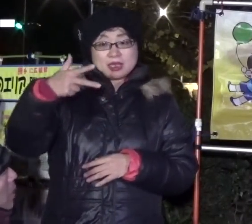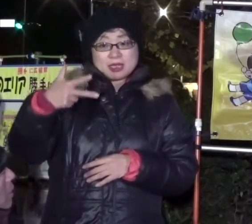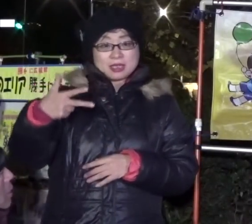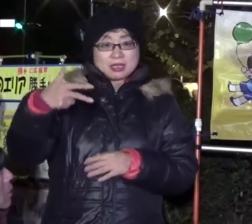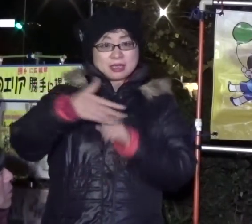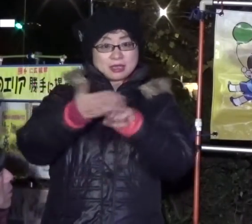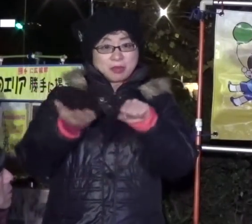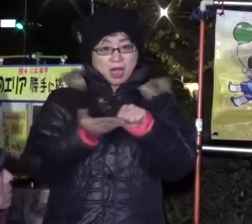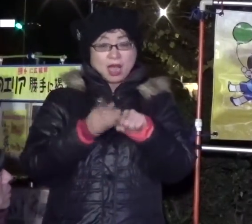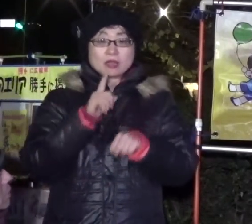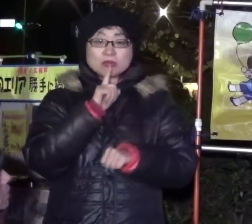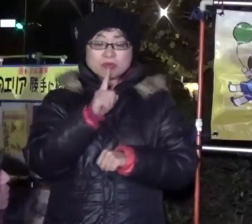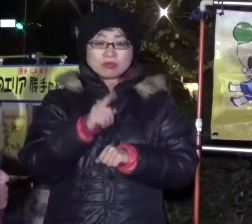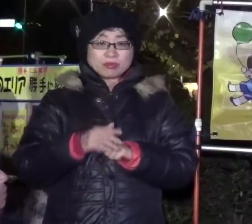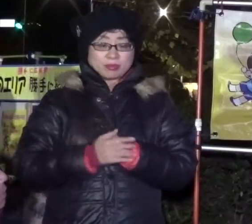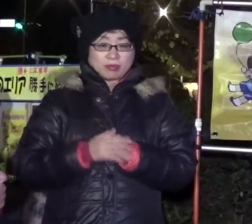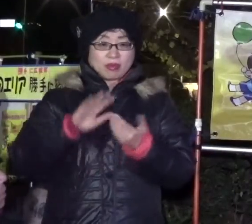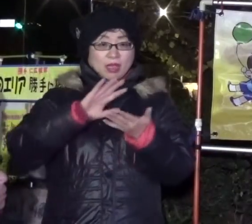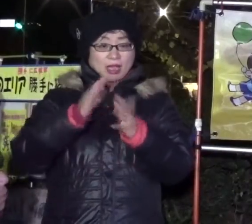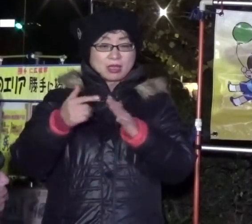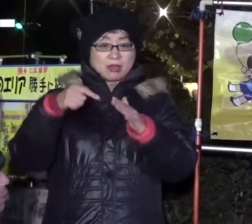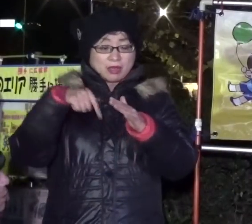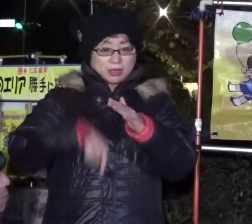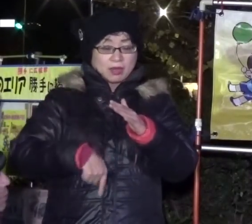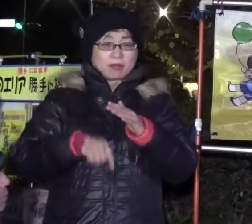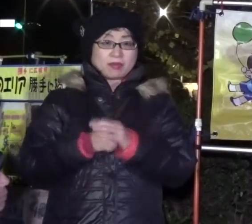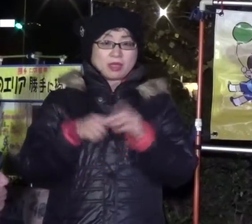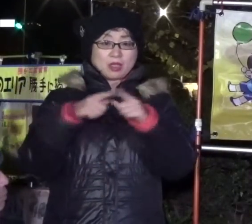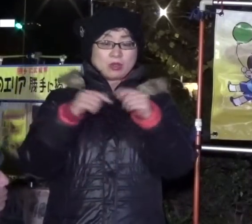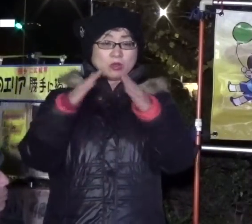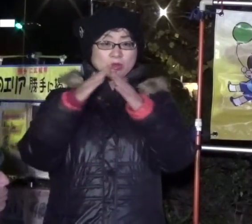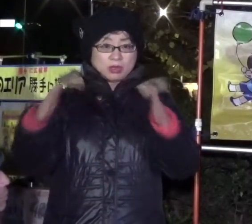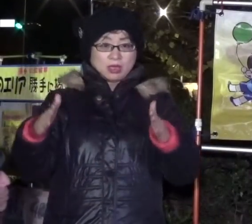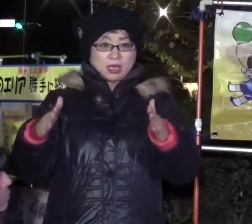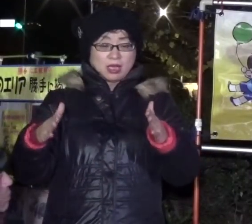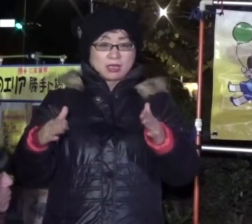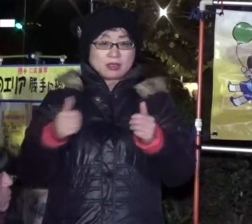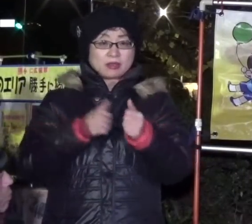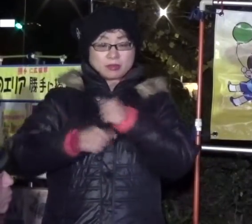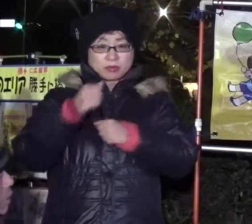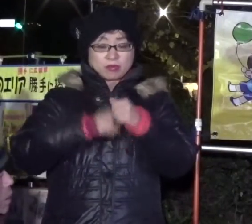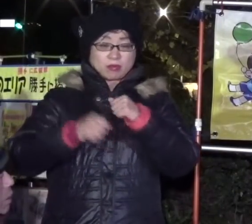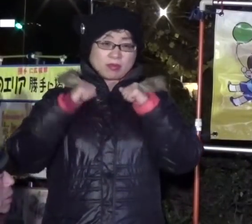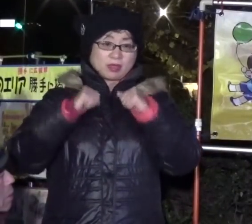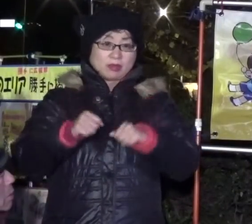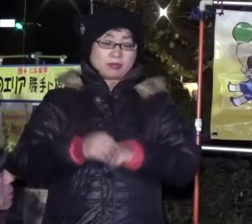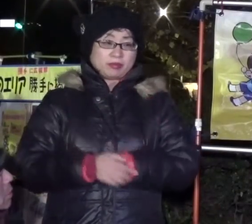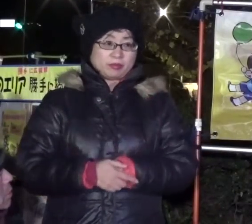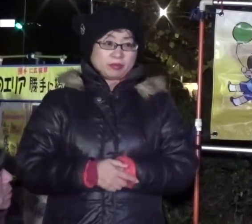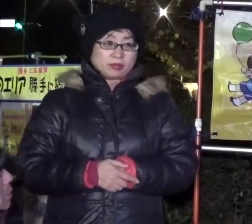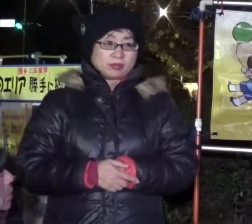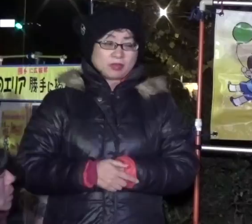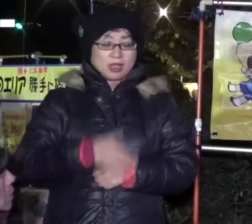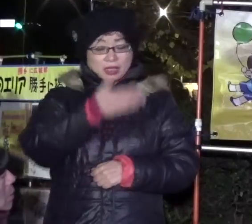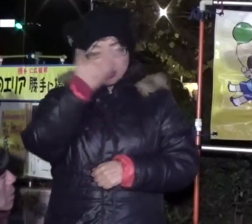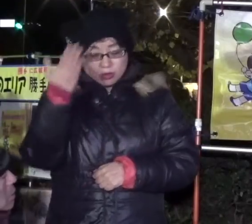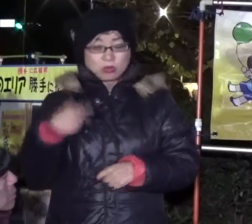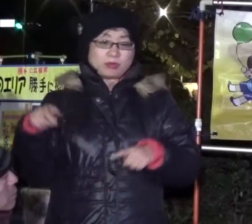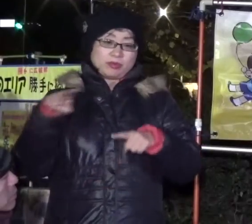に神奈川県内そして国会などでも奮闘しています。で、今日ようやく来れました